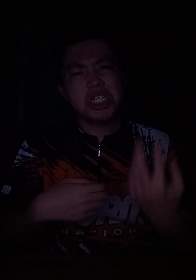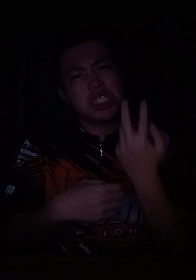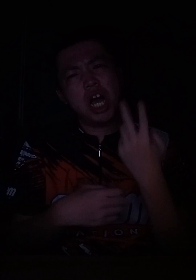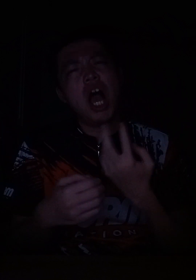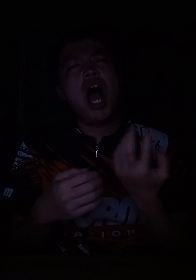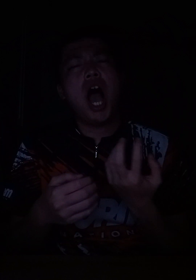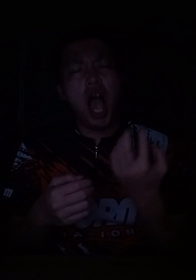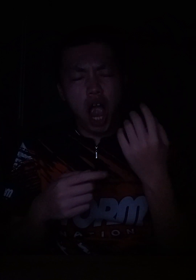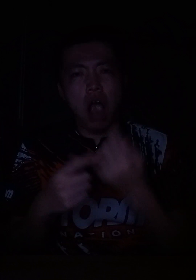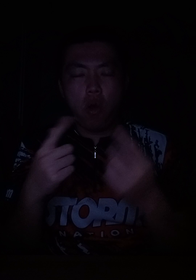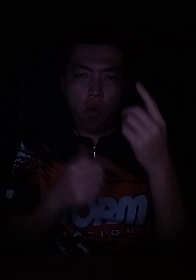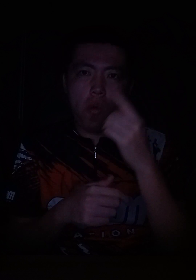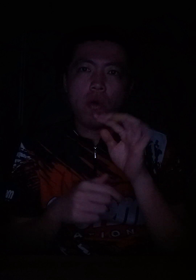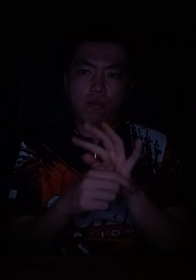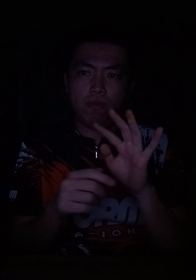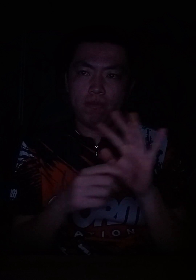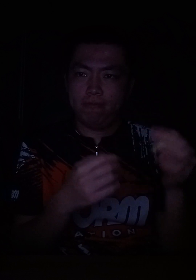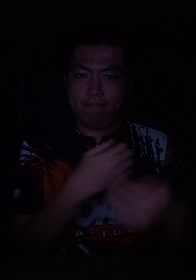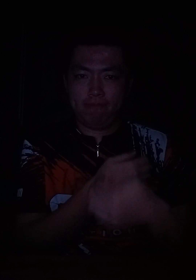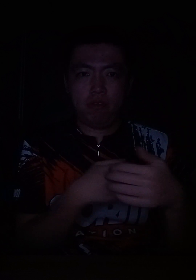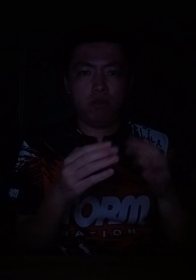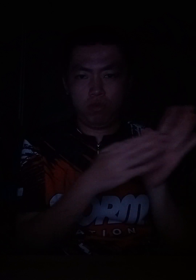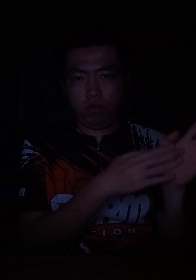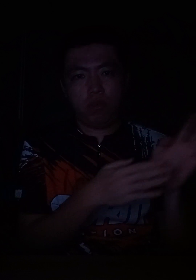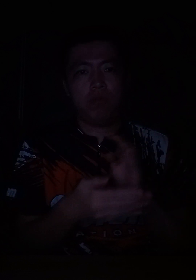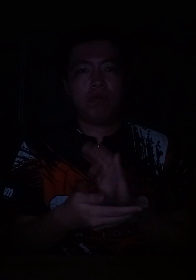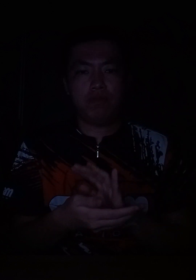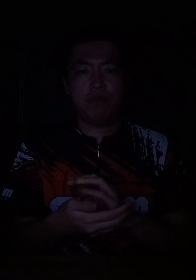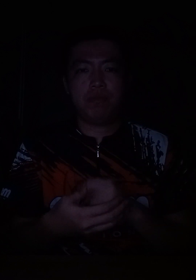화상을 입고 병원으로 옮겨졌습니다. TV조선 임서인입니다.